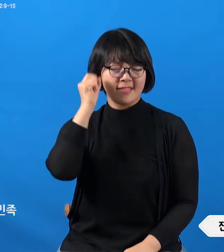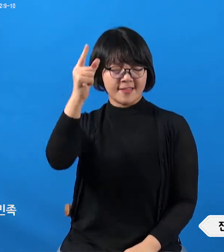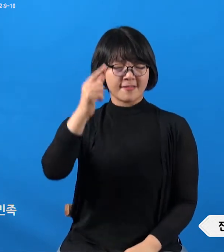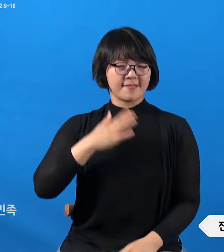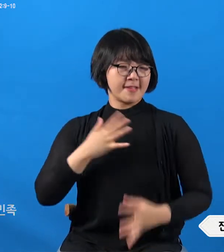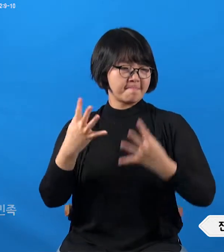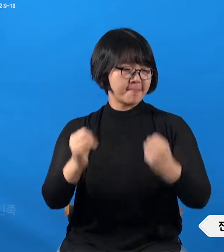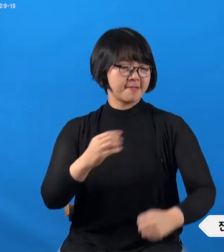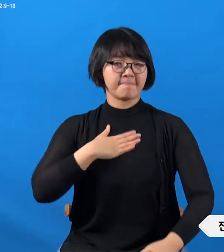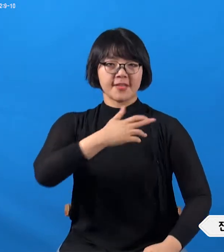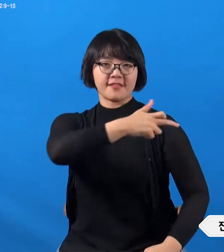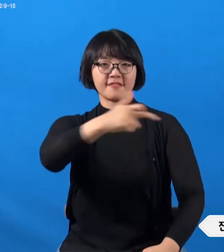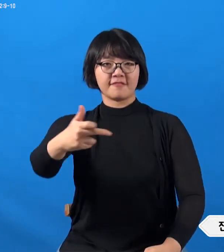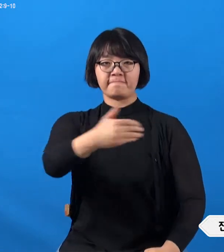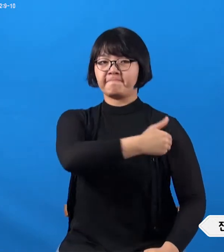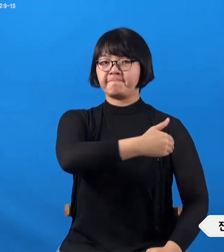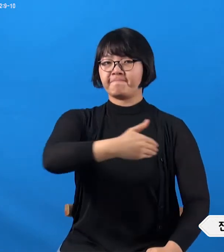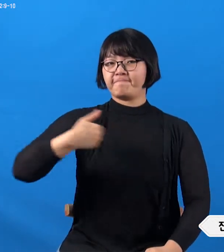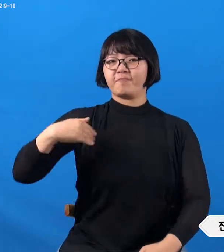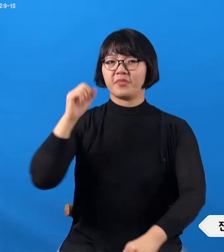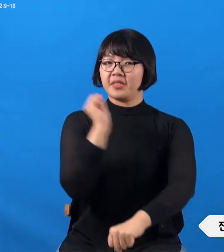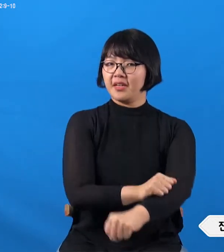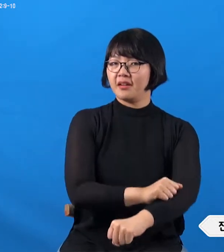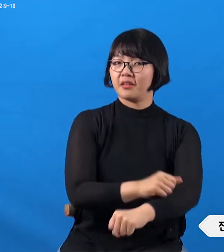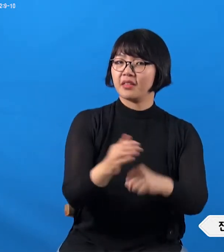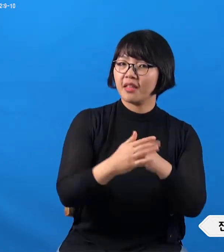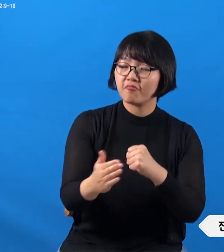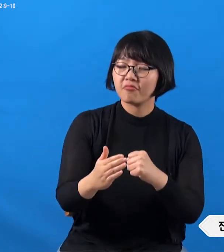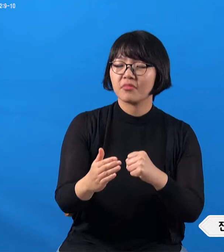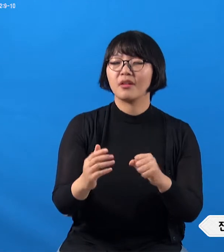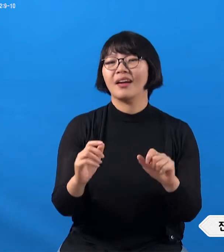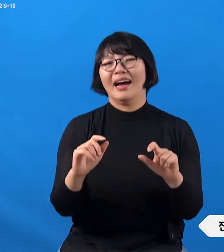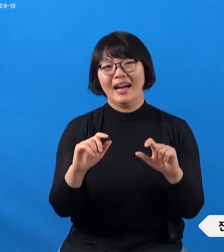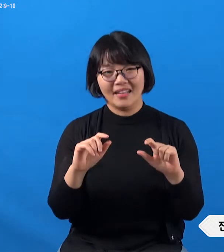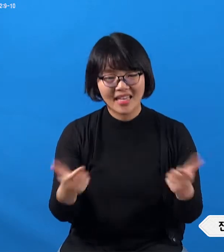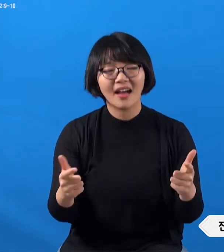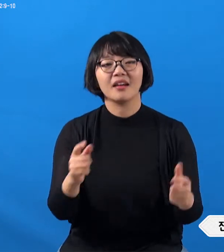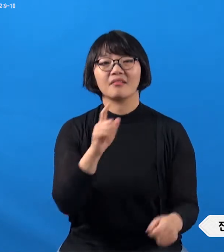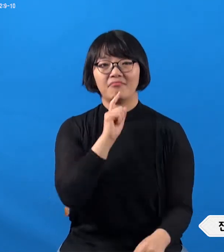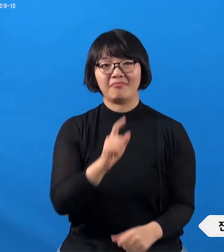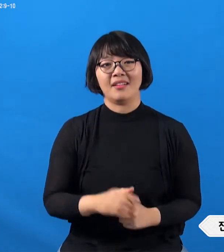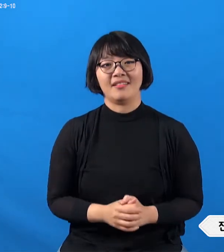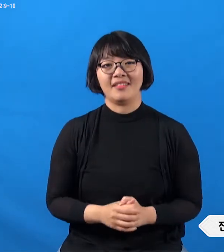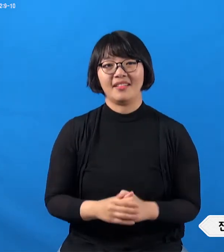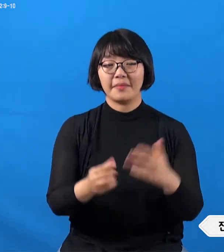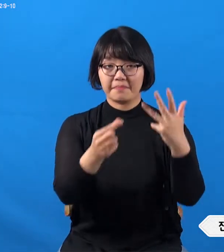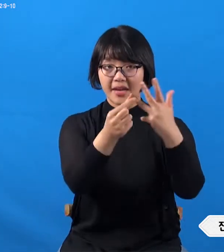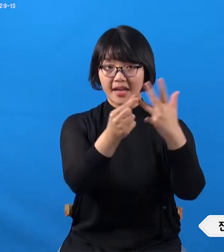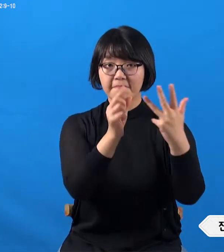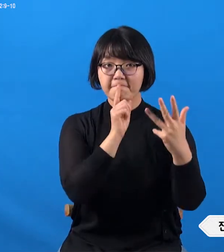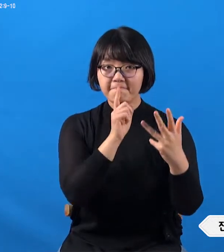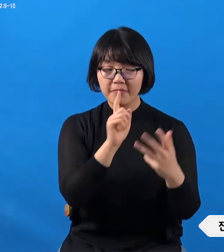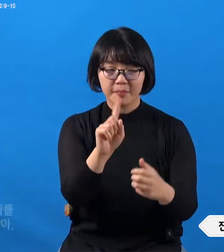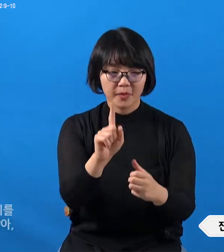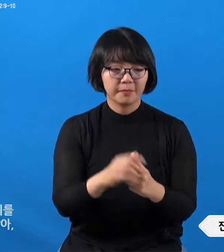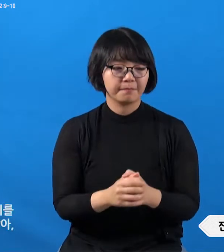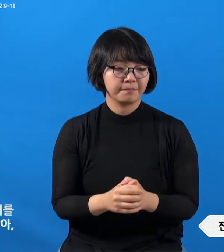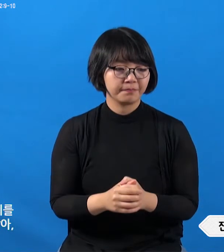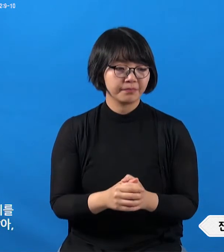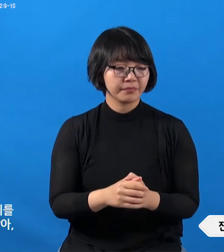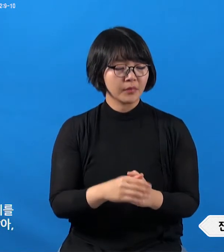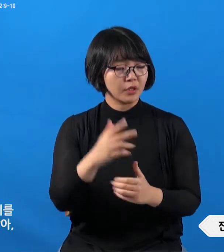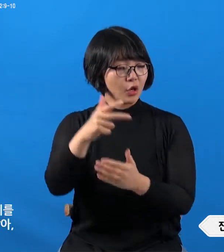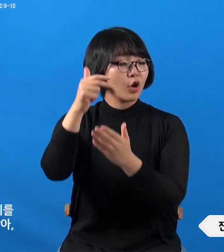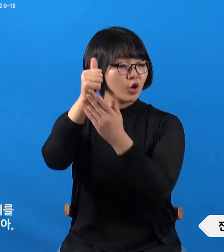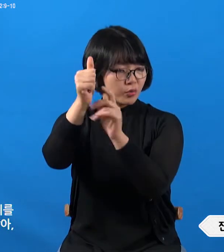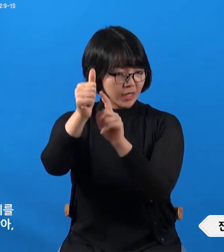많음이, 우리의 큼이, 우리의 잘함이 아니다 라고 말씀합니다. 아니 8절 이렇게